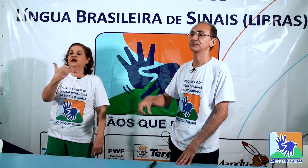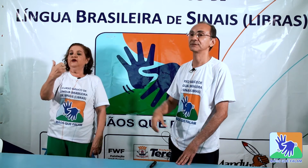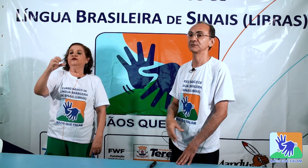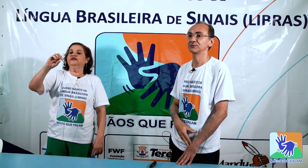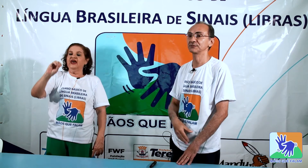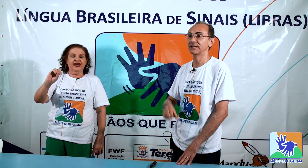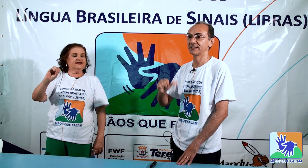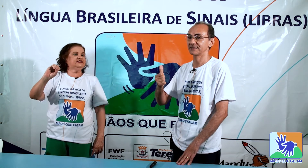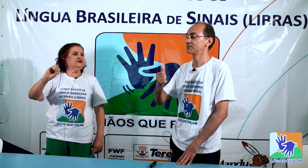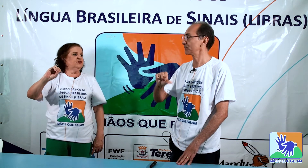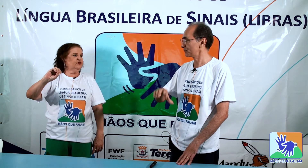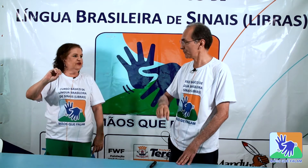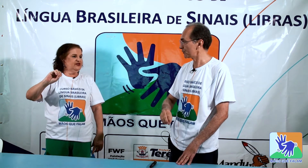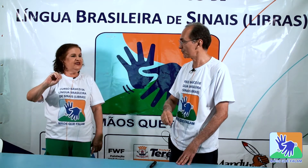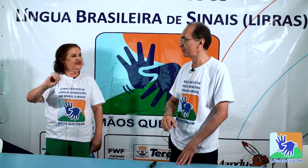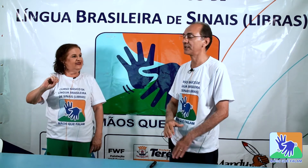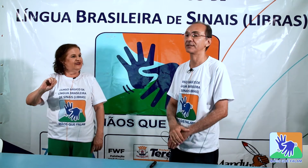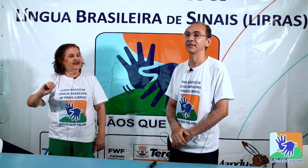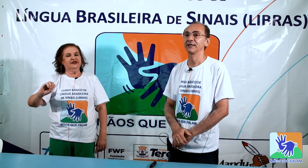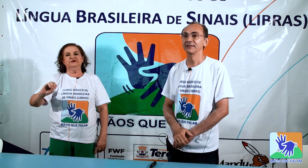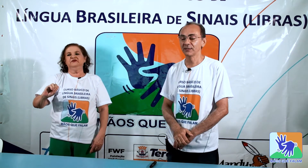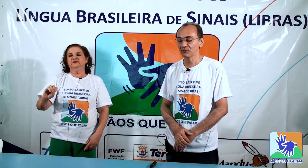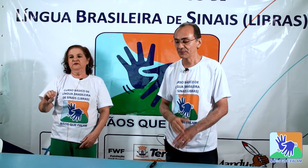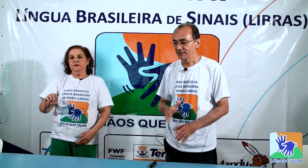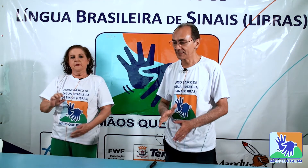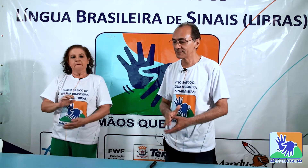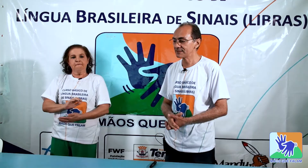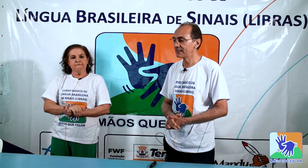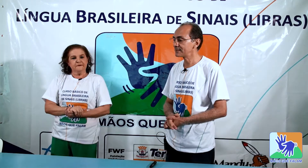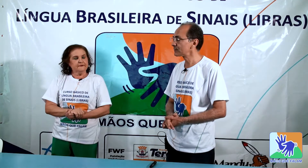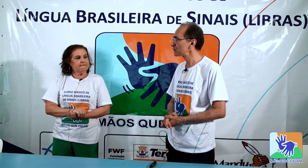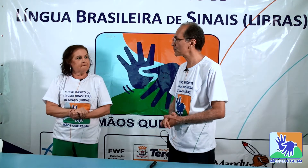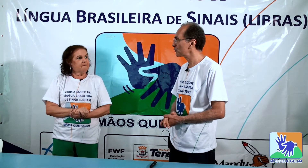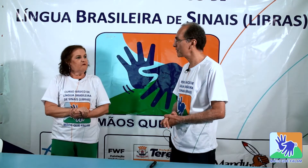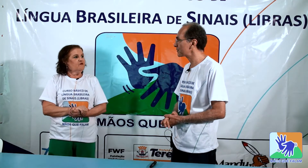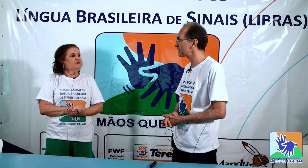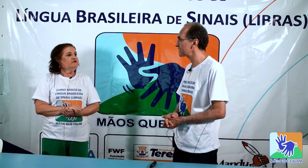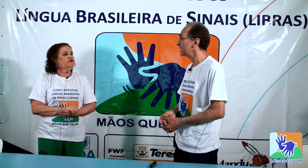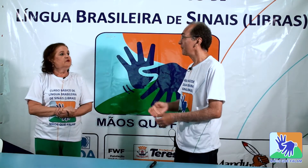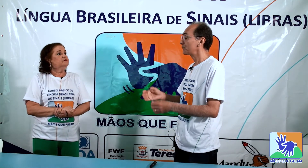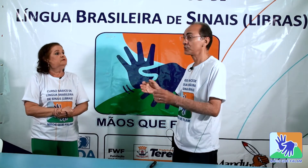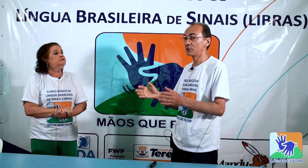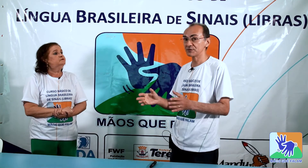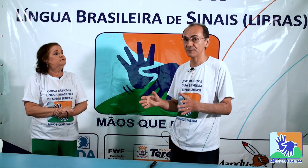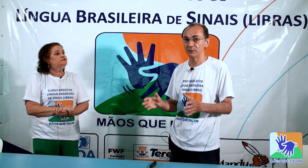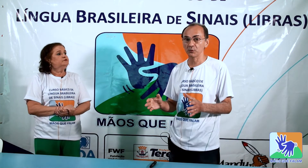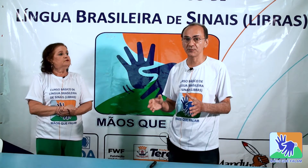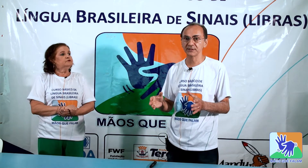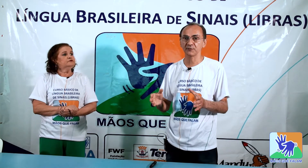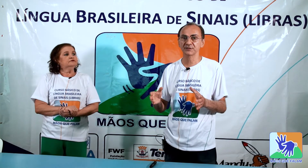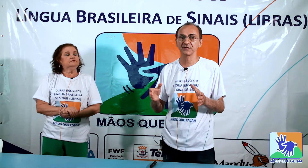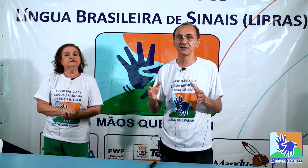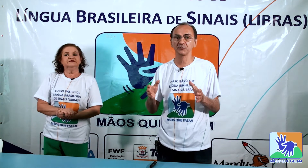o 10º. Eita! Então, esses daí são os números que a gente... Não se preocupe se vocês não